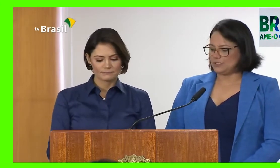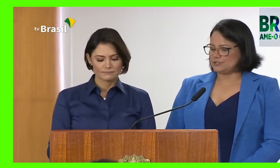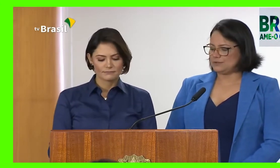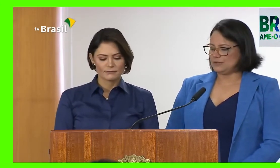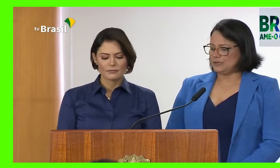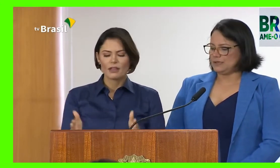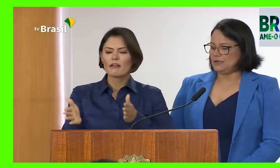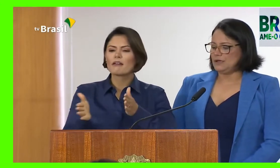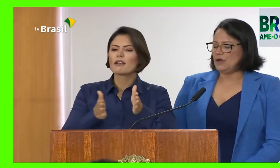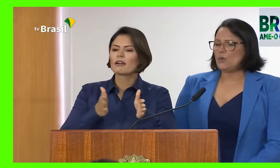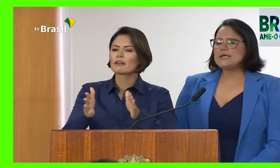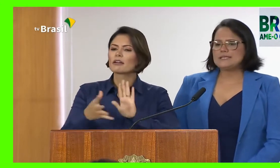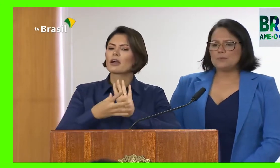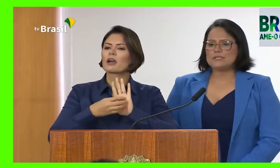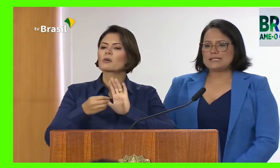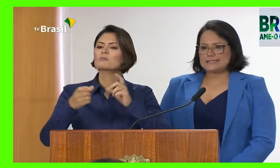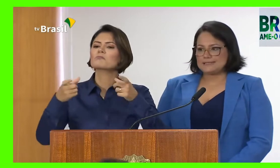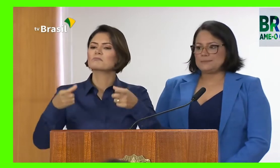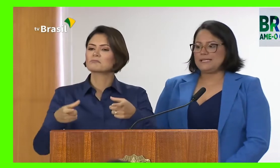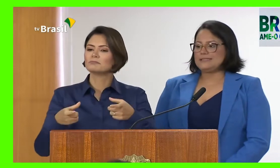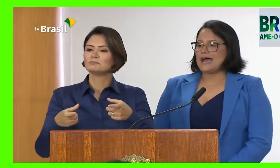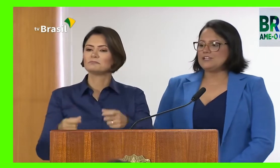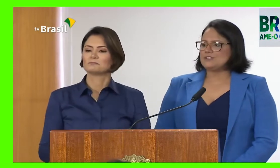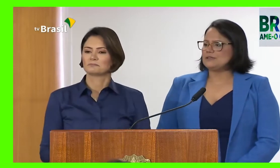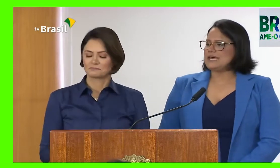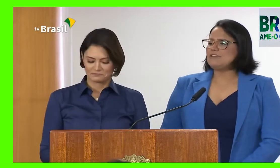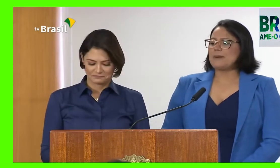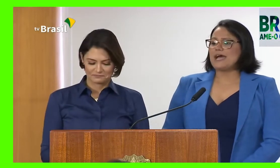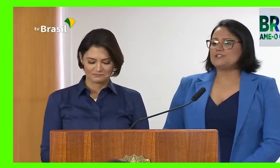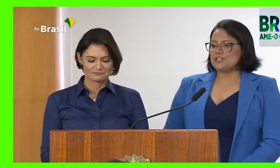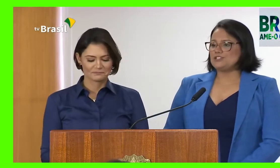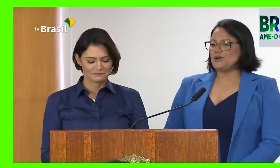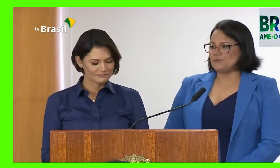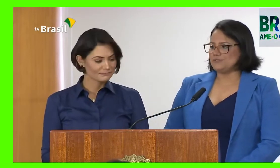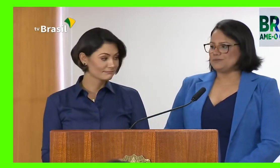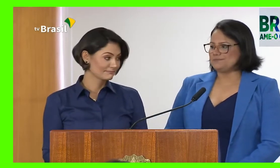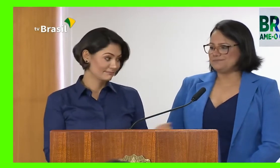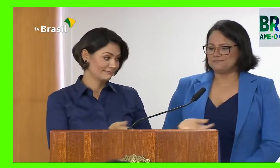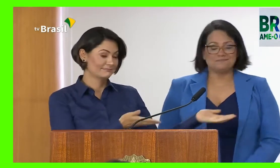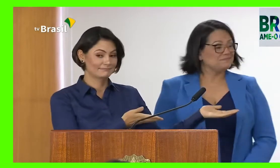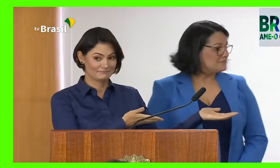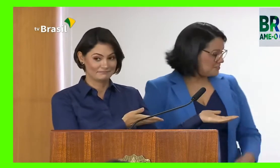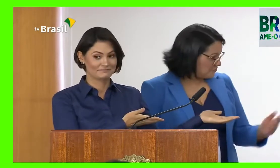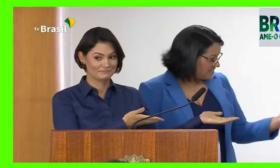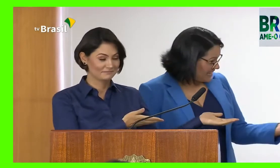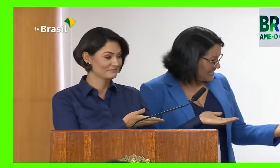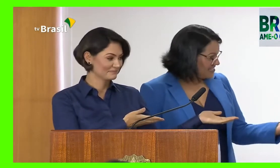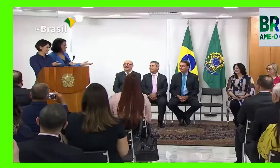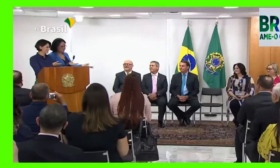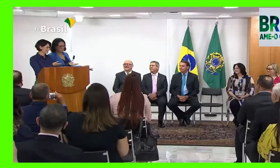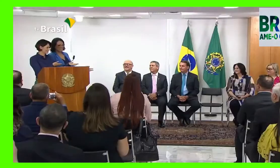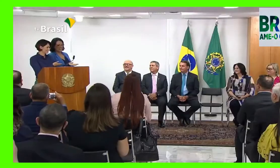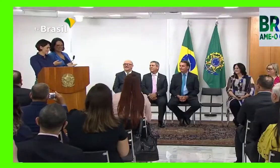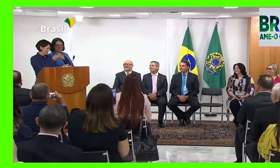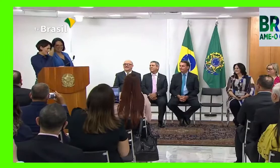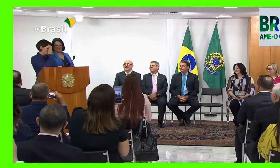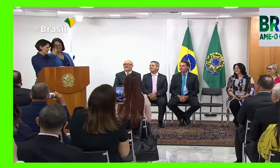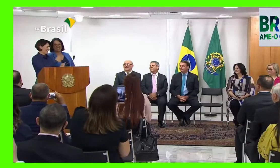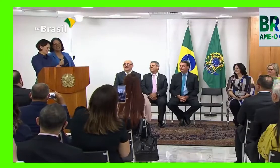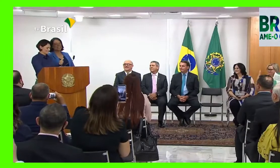2002. O exemplo da acessibilidade deve partir de onde? De vocês, autoridades. E